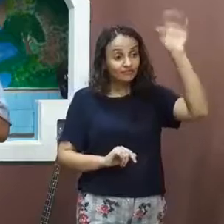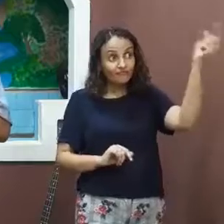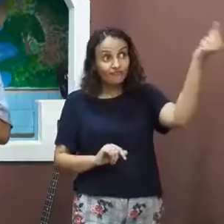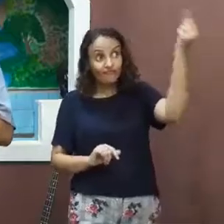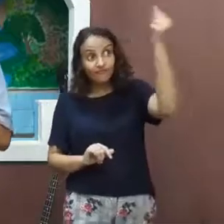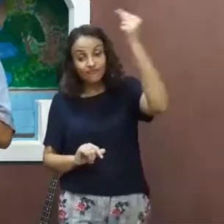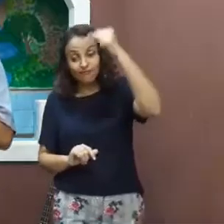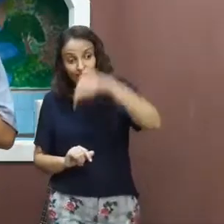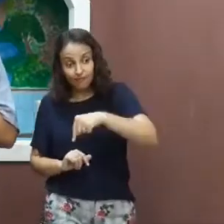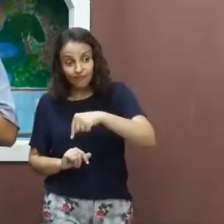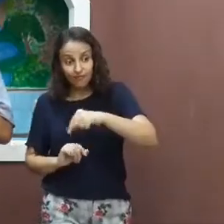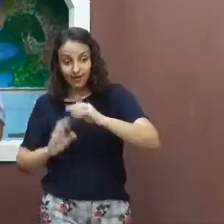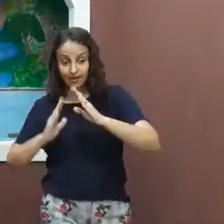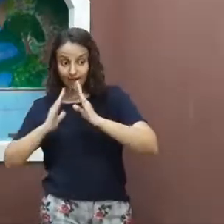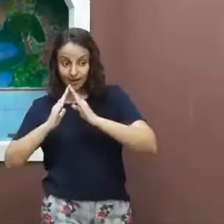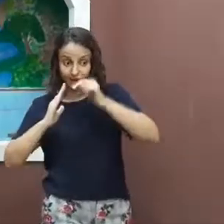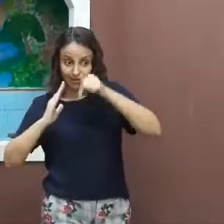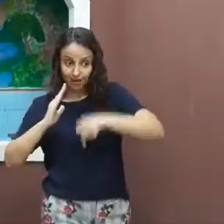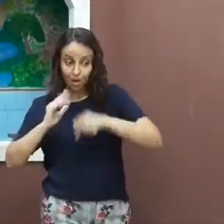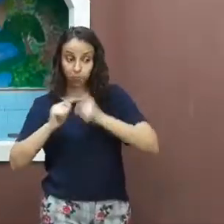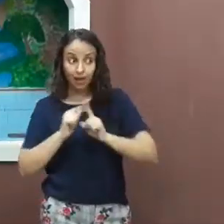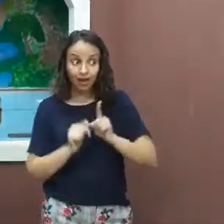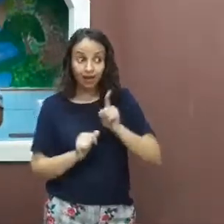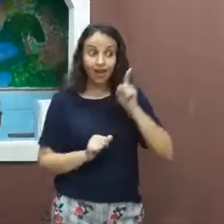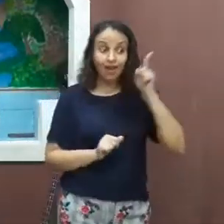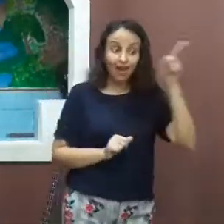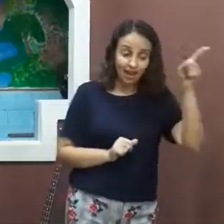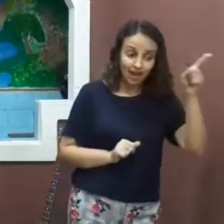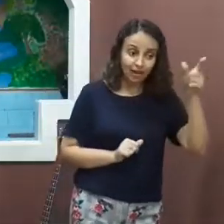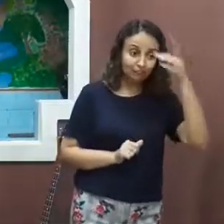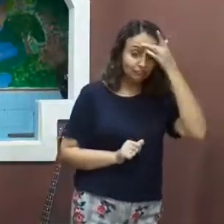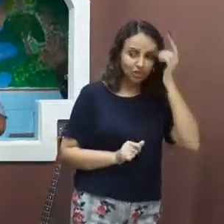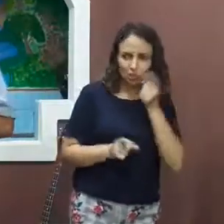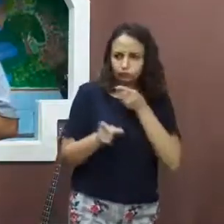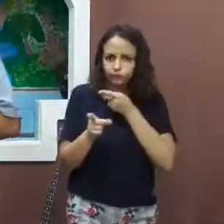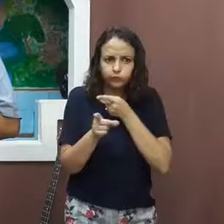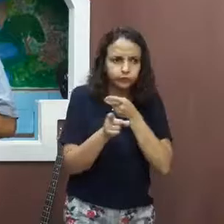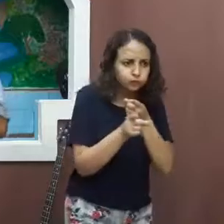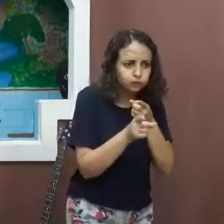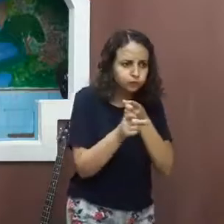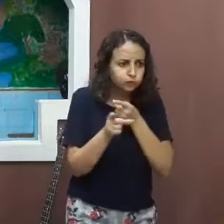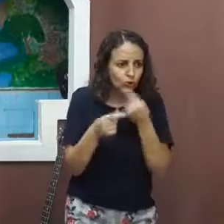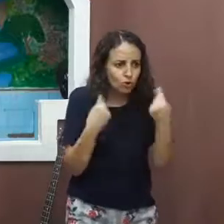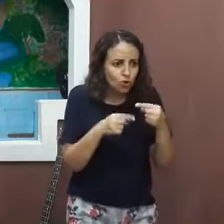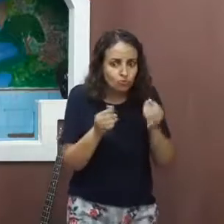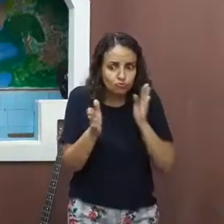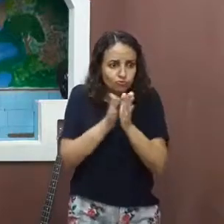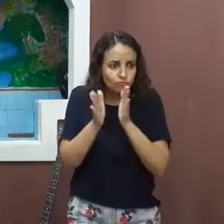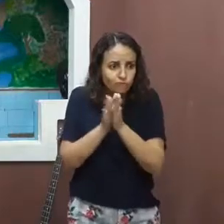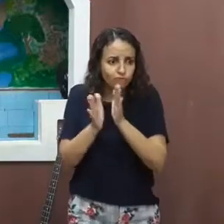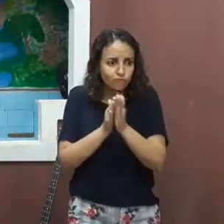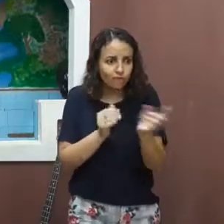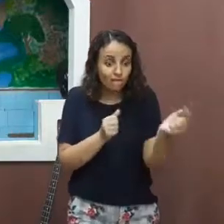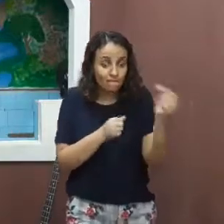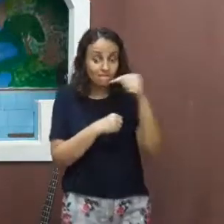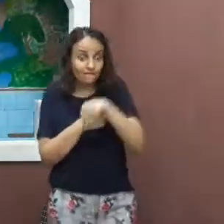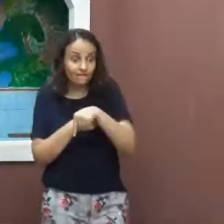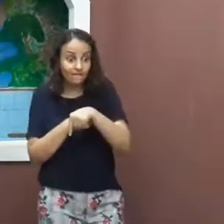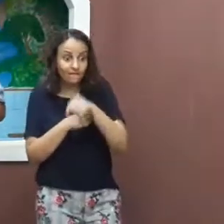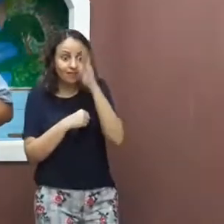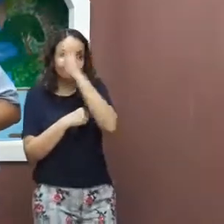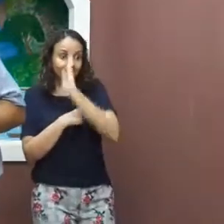por que eles vieram? Porque eles estavam recebendo perseguição na Holanda. E eles fundaram a primeira sinagoga no Brasil.